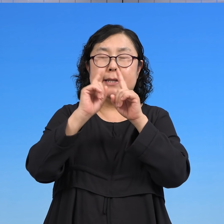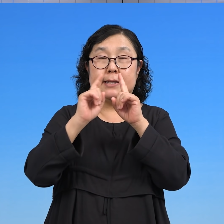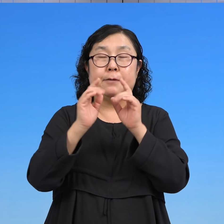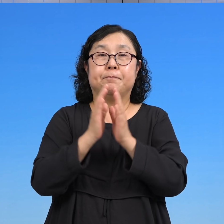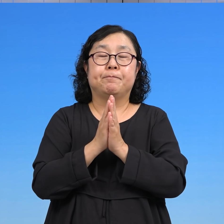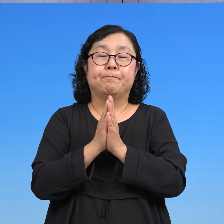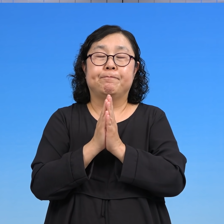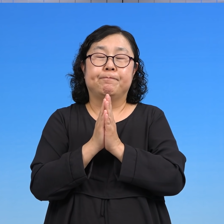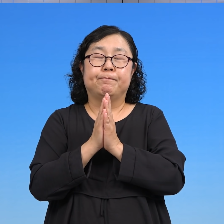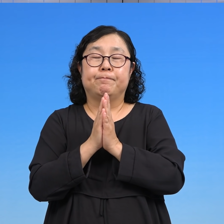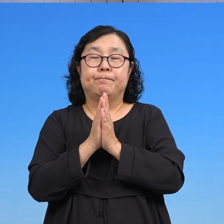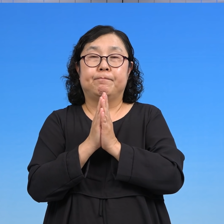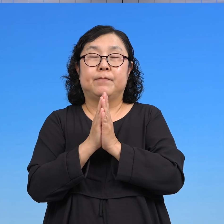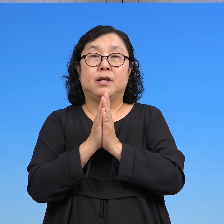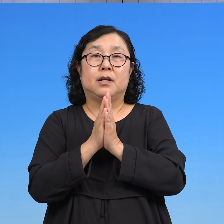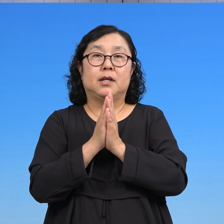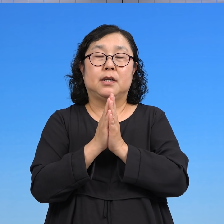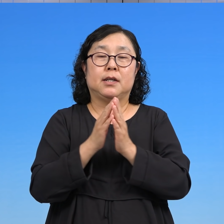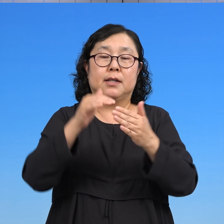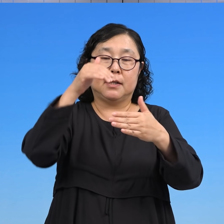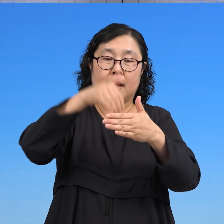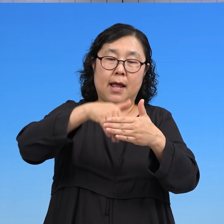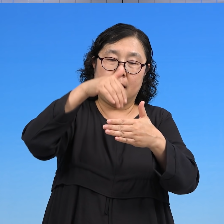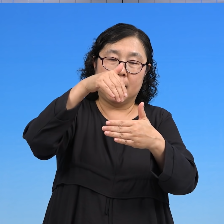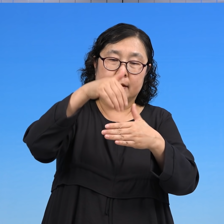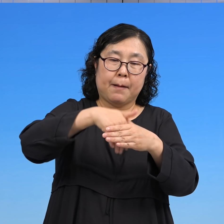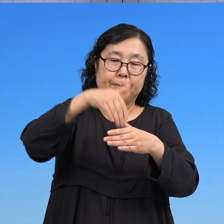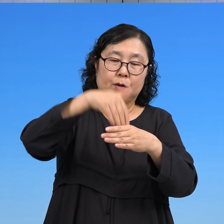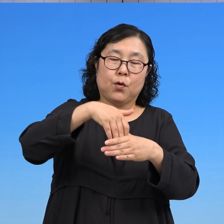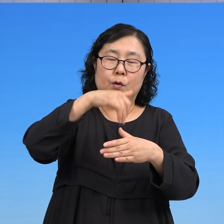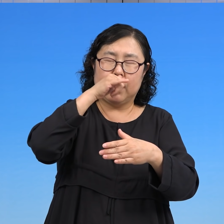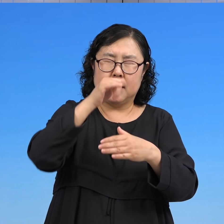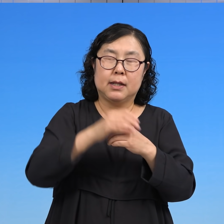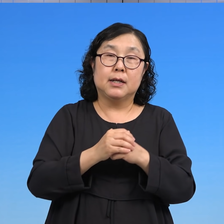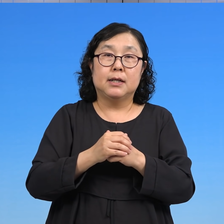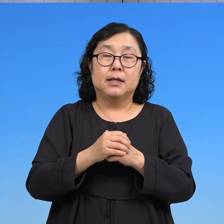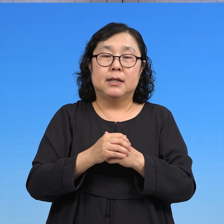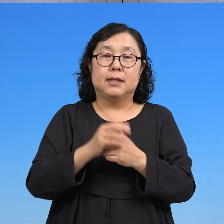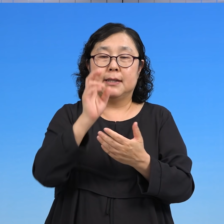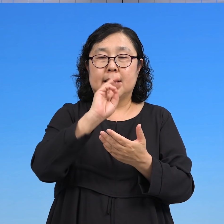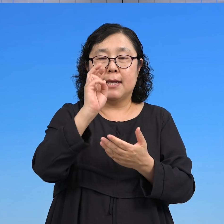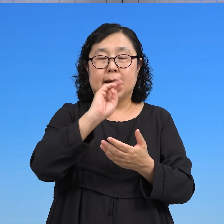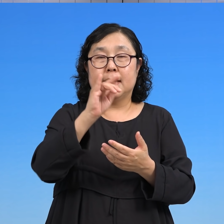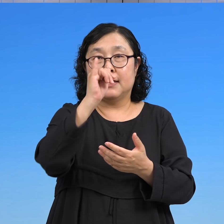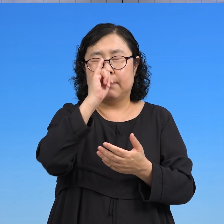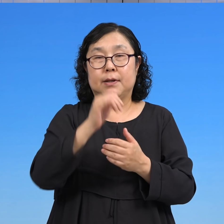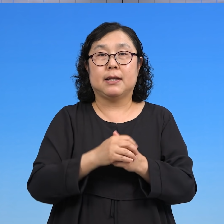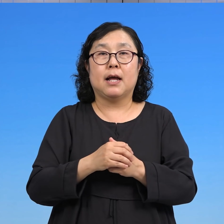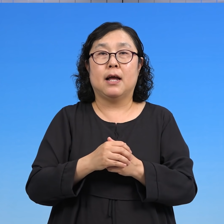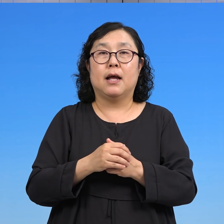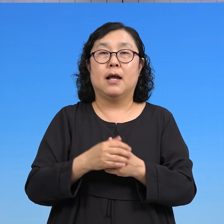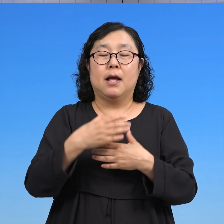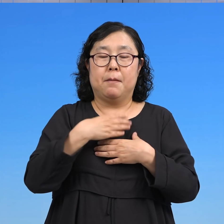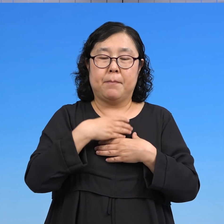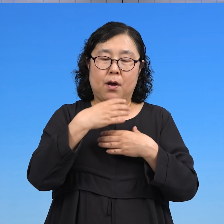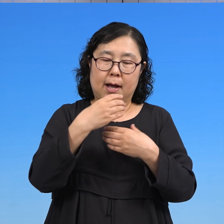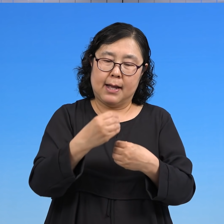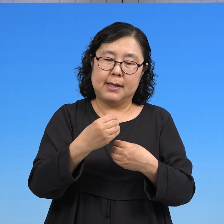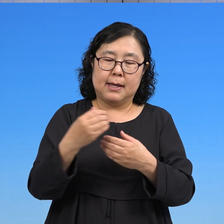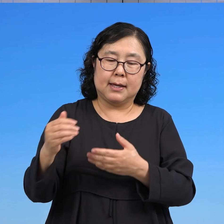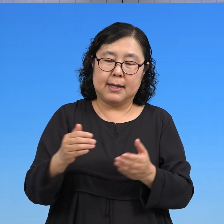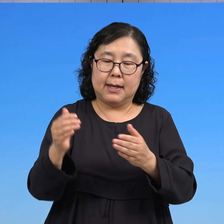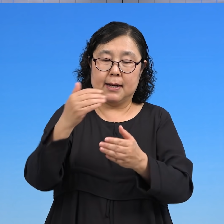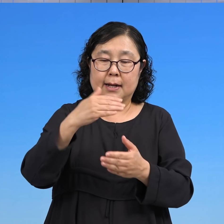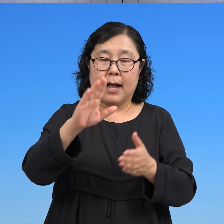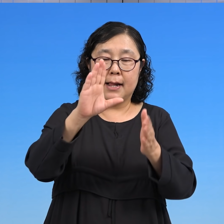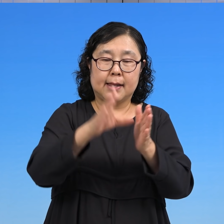찬양이 하나 있더라고요. 나의 등 뒤에서 나를 도우시는 주. 2절 가사가 늘 내 마음의 찬양입니다. 평안히